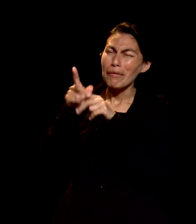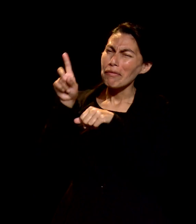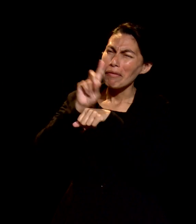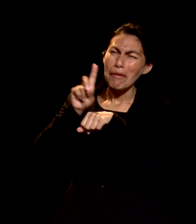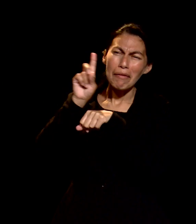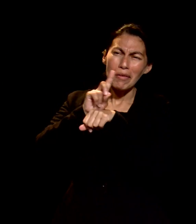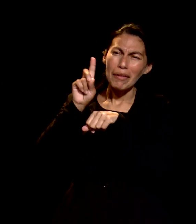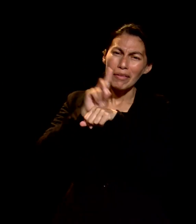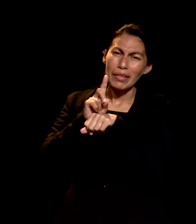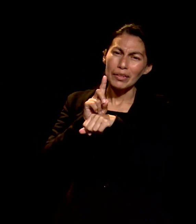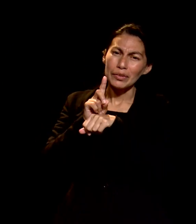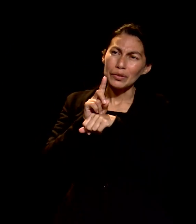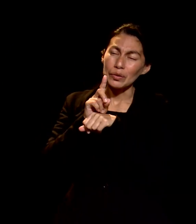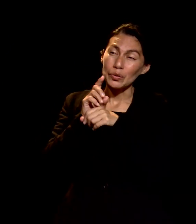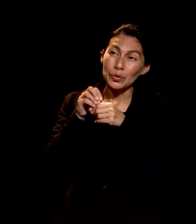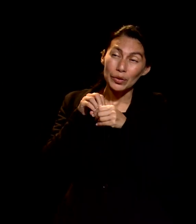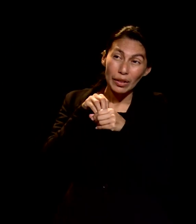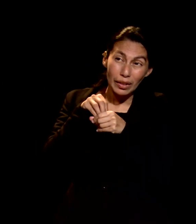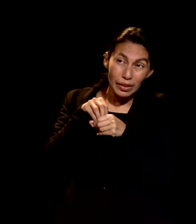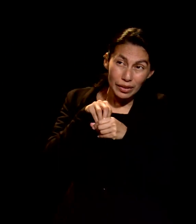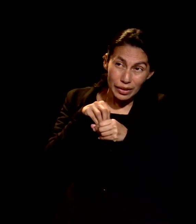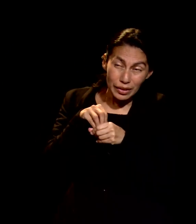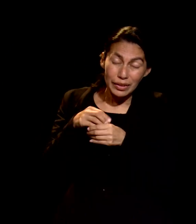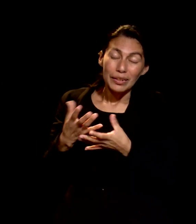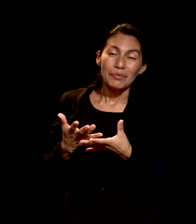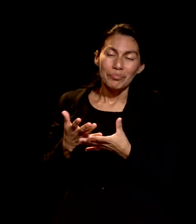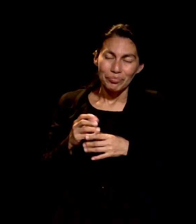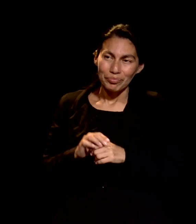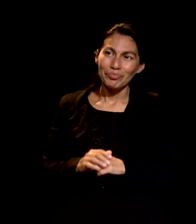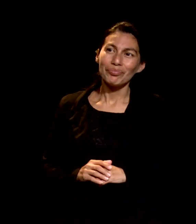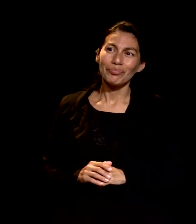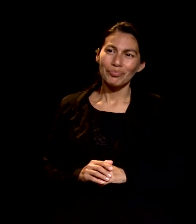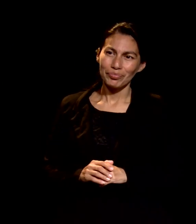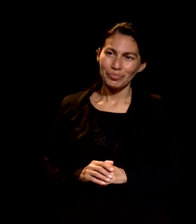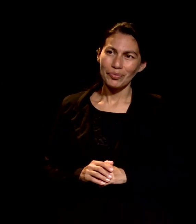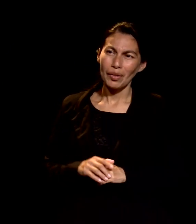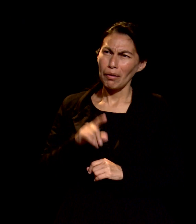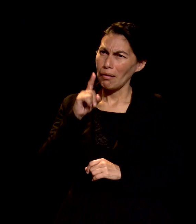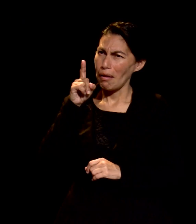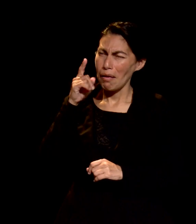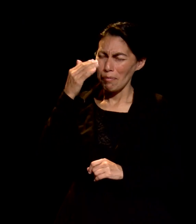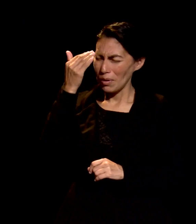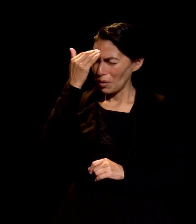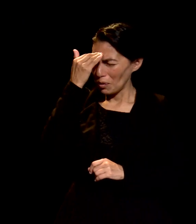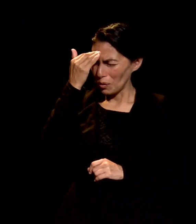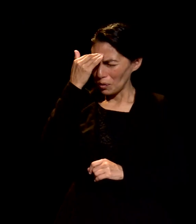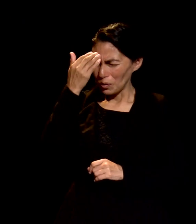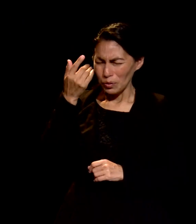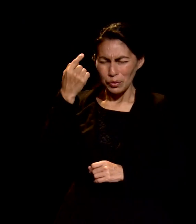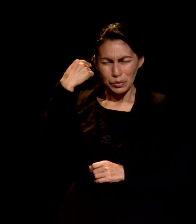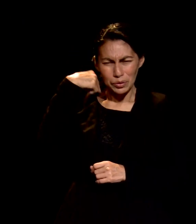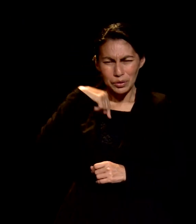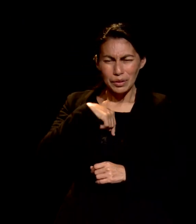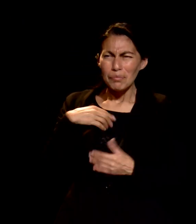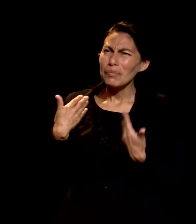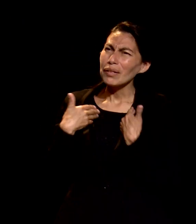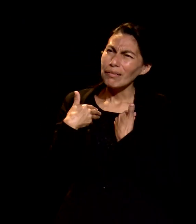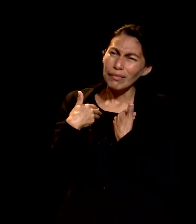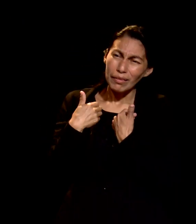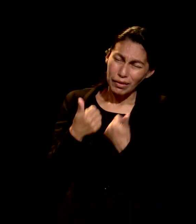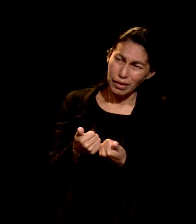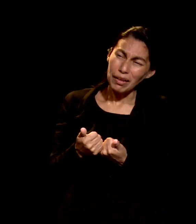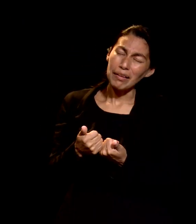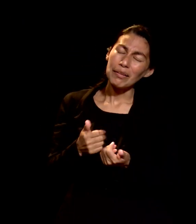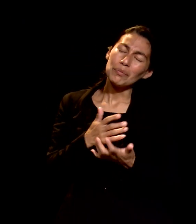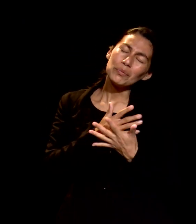cada día. Y muy íntima, ¿verdad? Porque nadie mejor que Él para conocerte, para comprenderte,